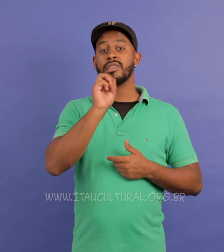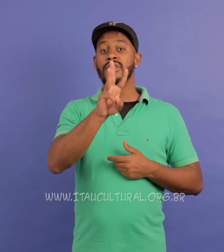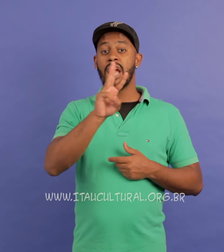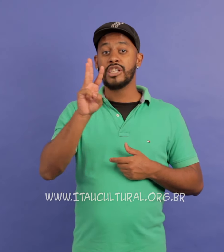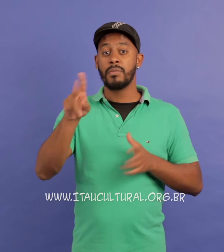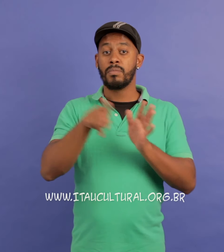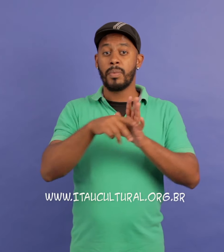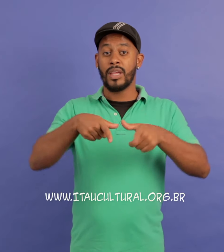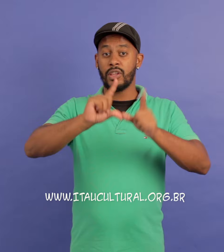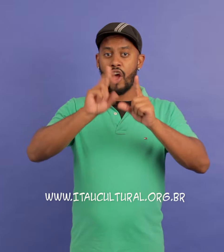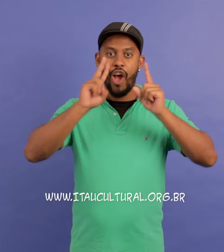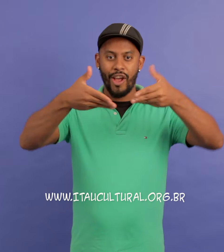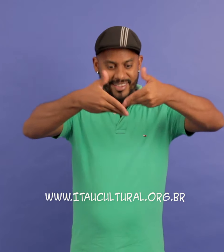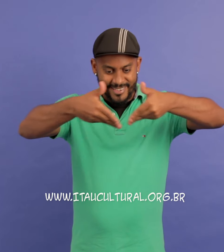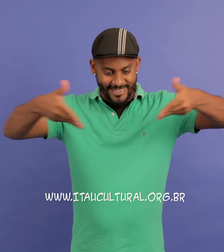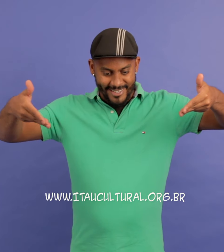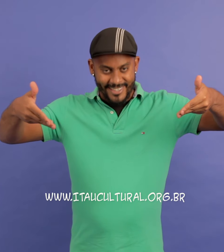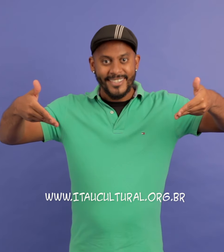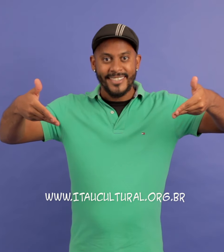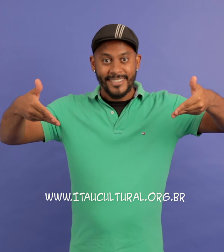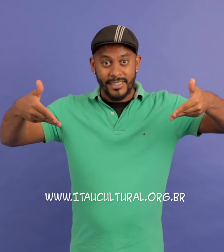Itaú Cultural.org.br